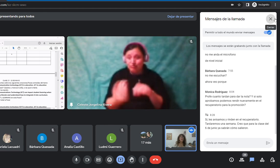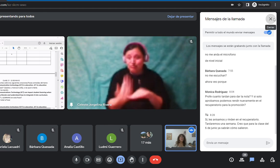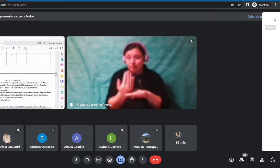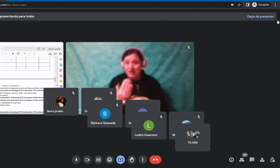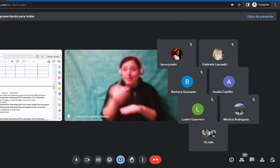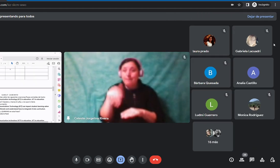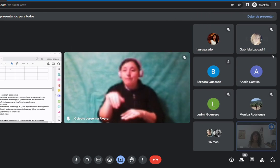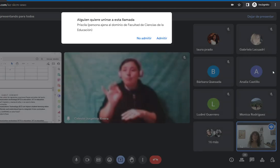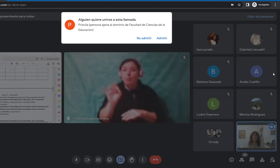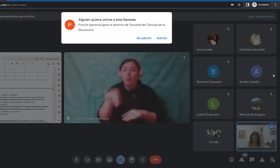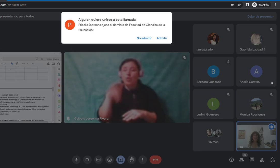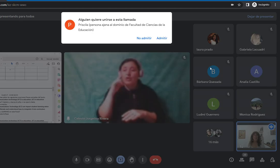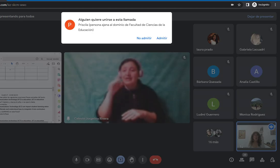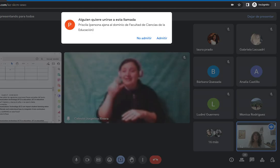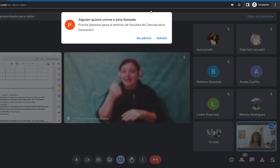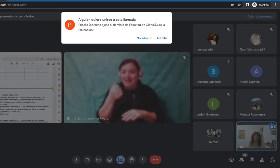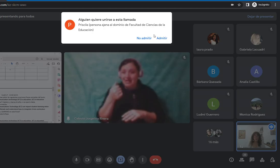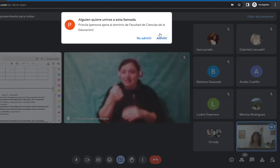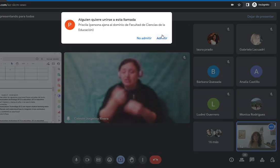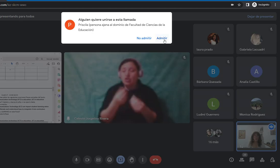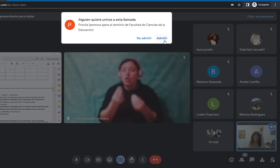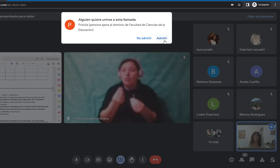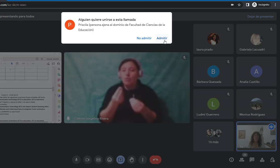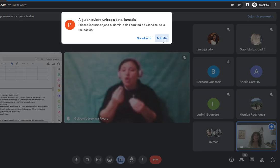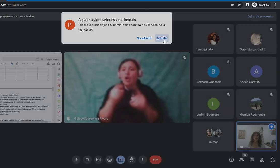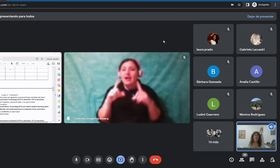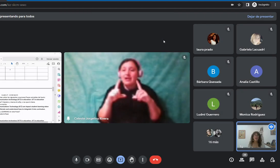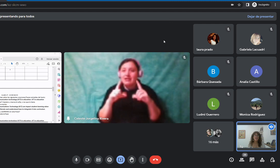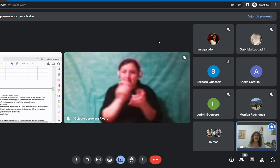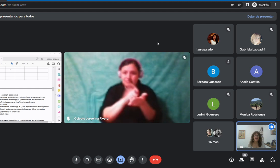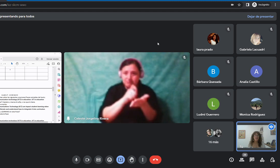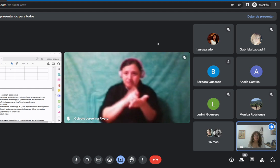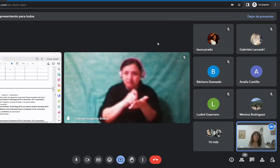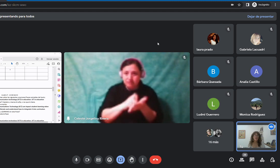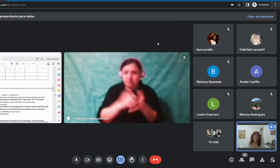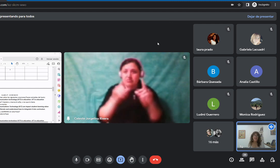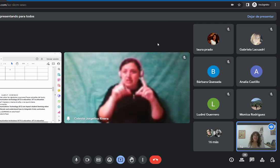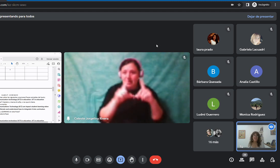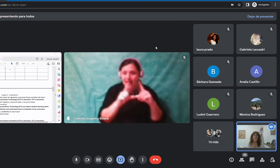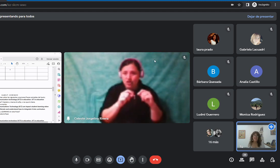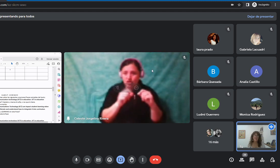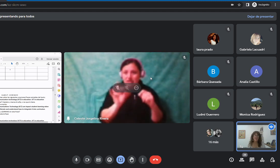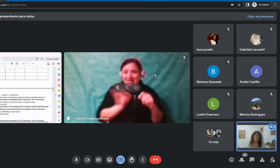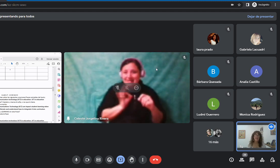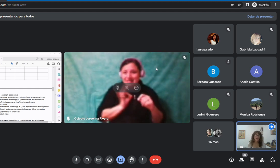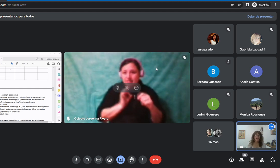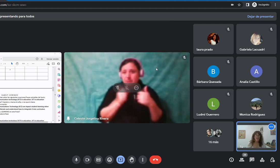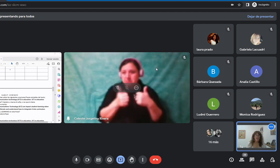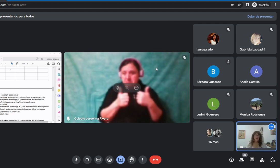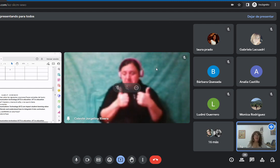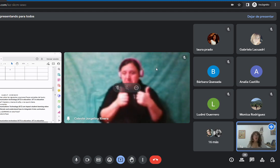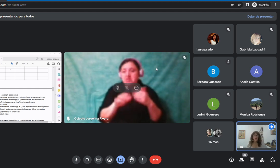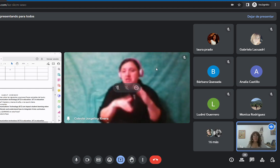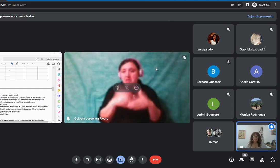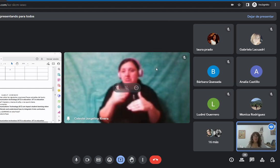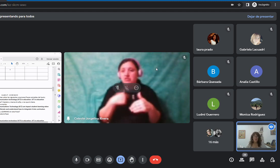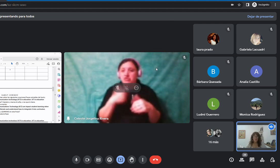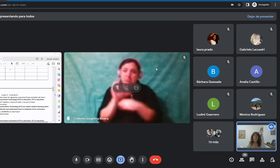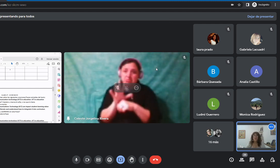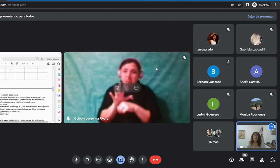si iban a saber antes la nota, por supuesto, ¿sí? Por eso es cada aquí, a los 15 días es el